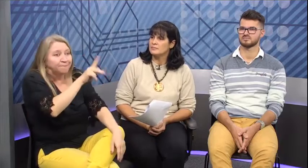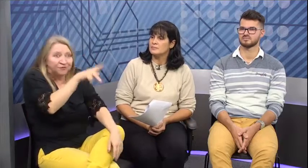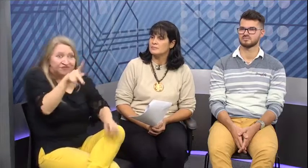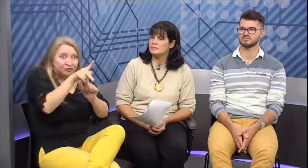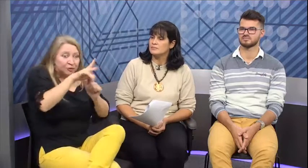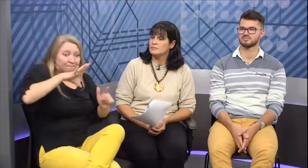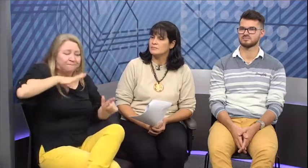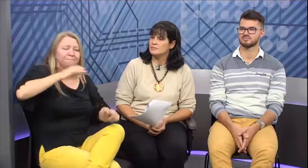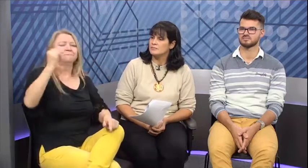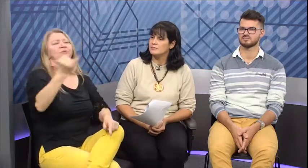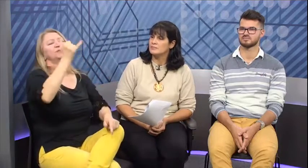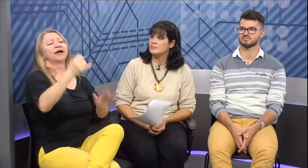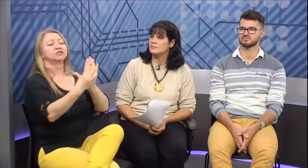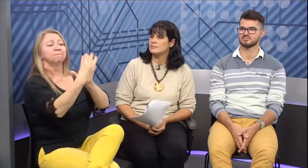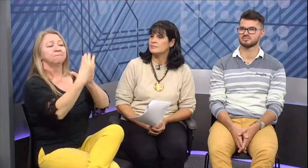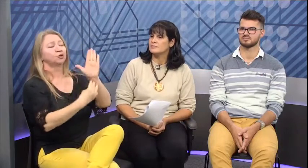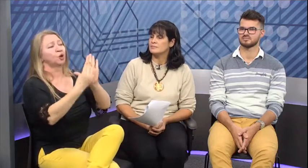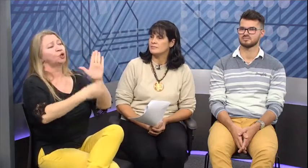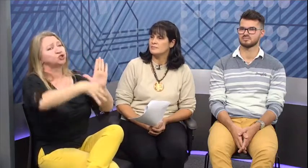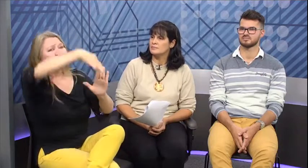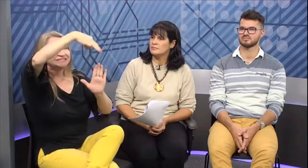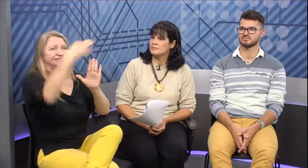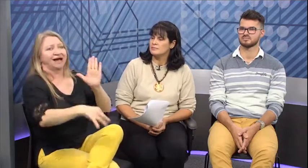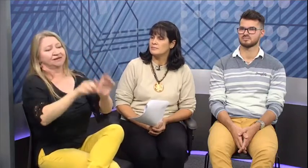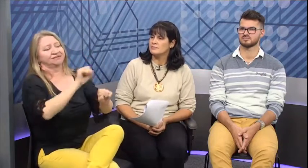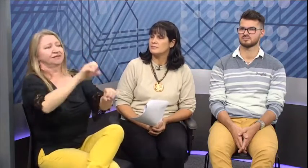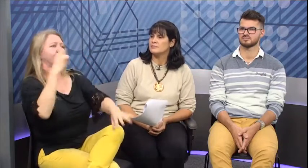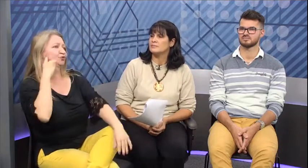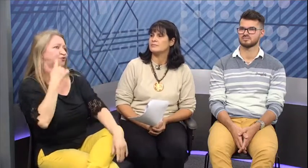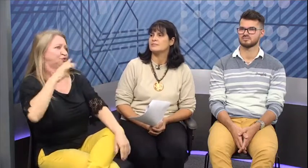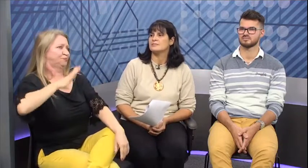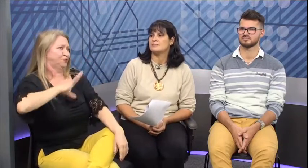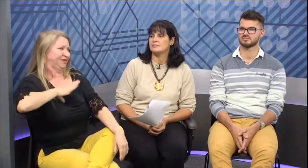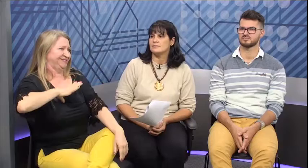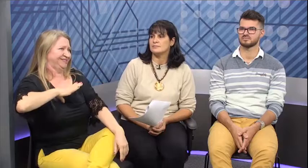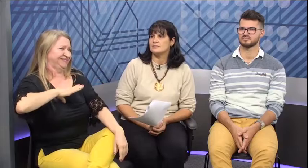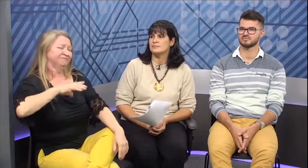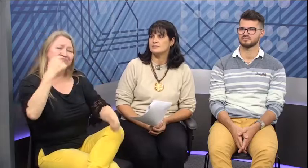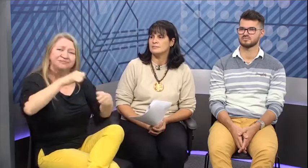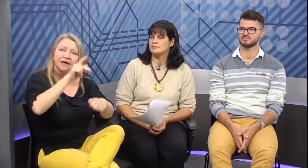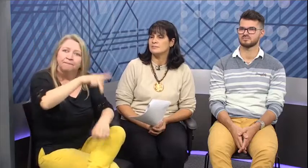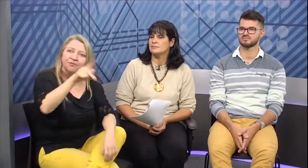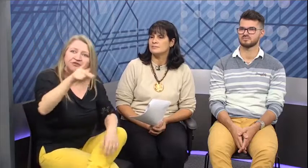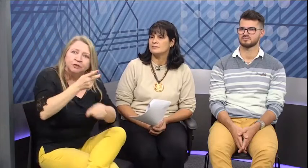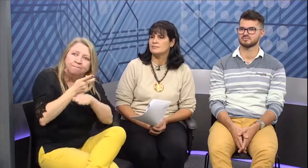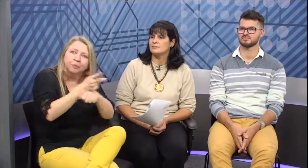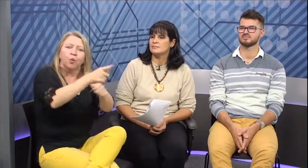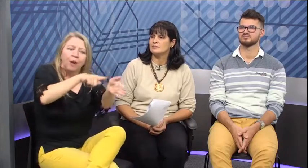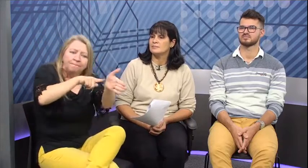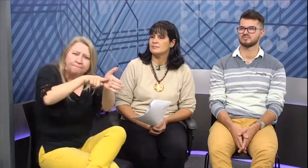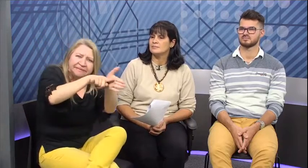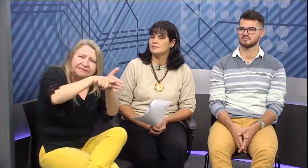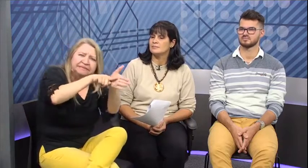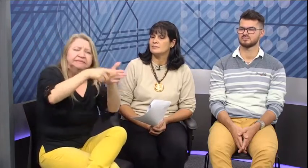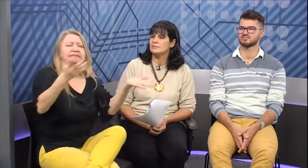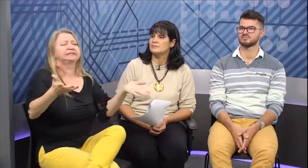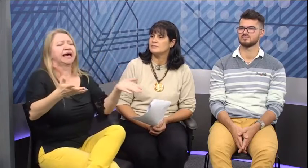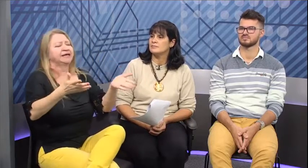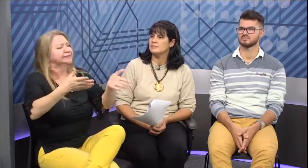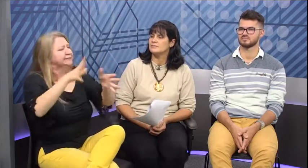né, a palavras mesmo, um repertório da língua portuguesa. Mas é necessário que tenha assim, uma metodologia certa para ensinar a língua